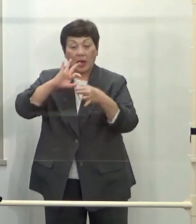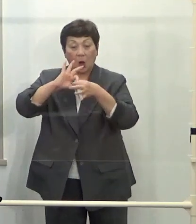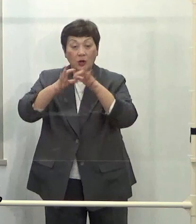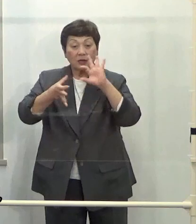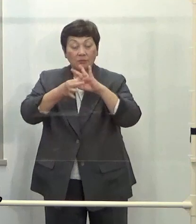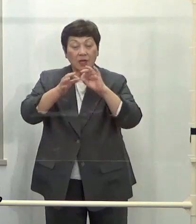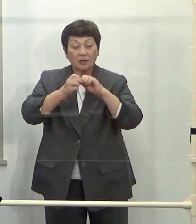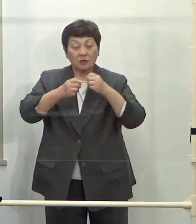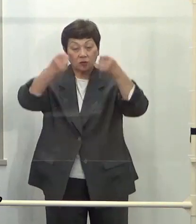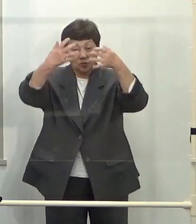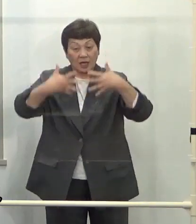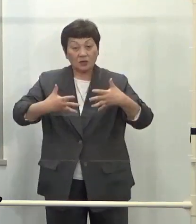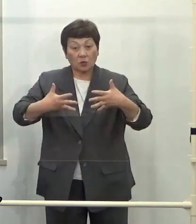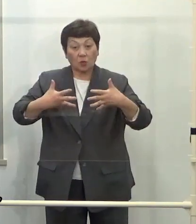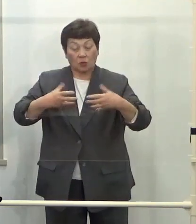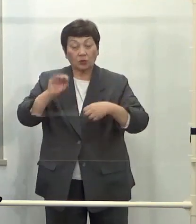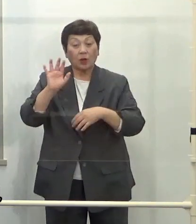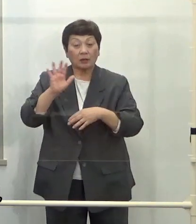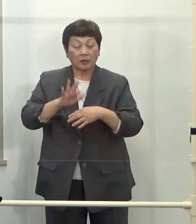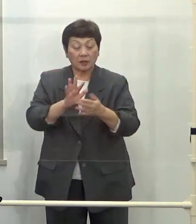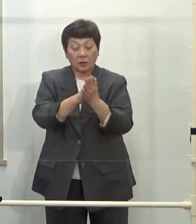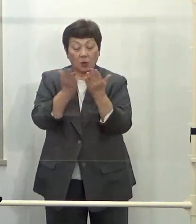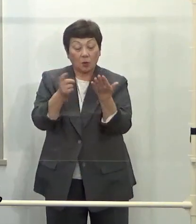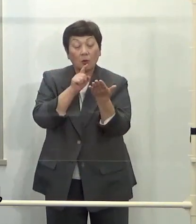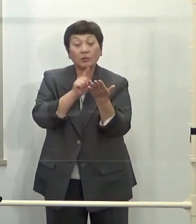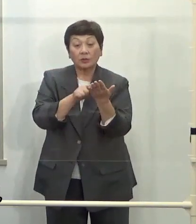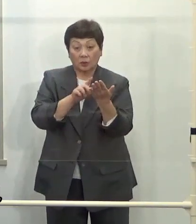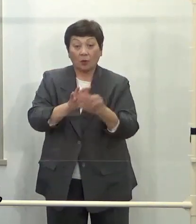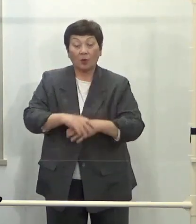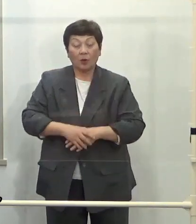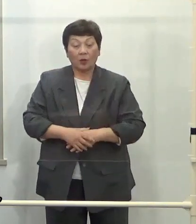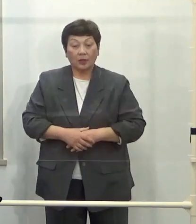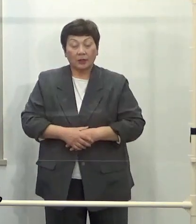が、それを見ますとですね、